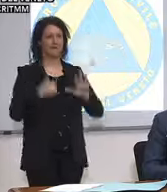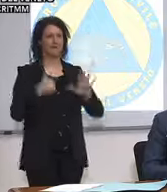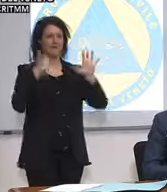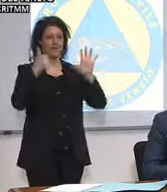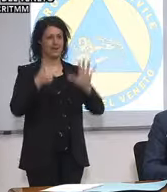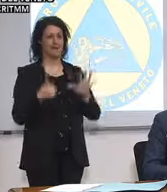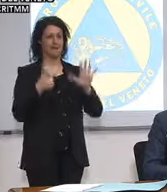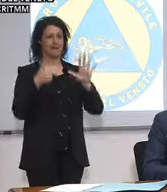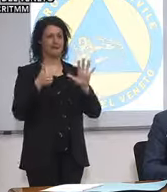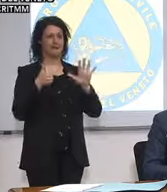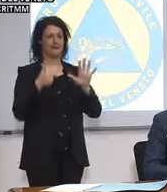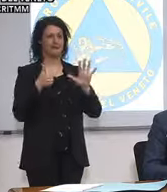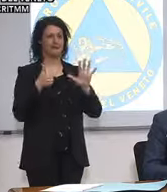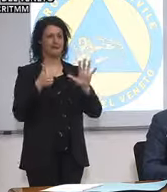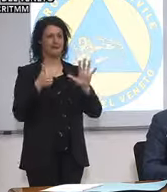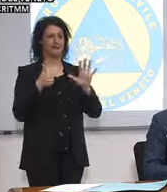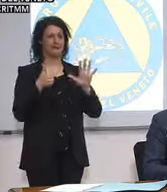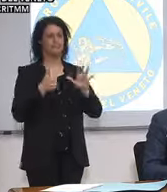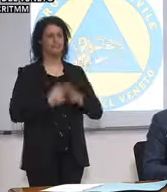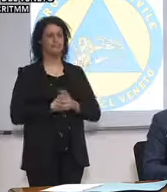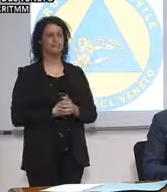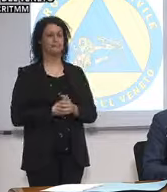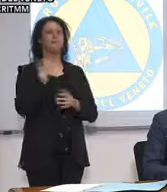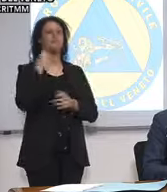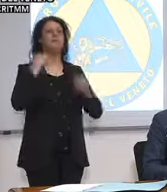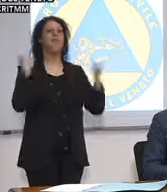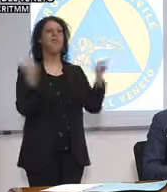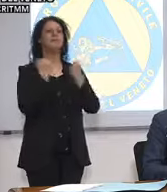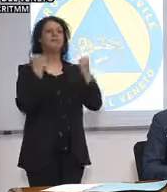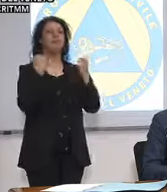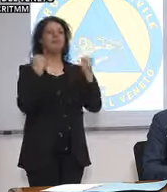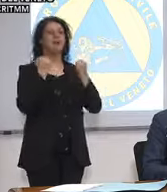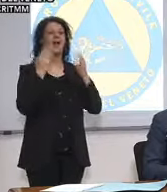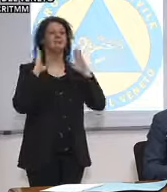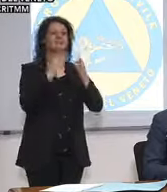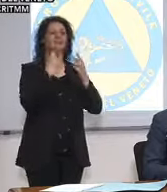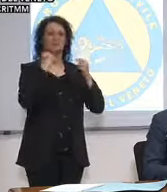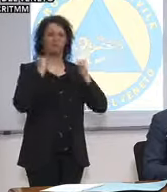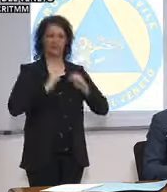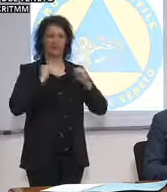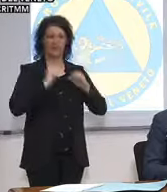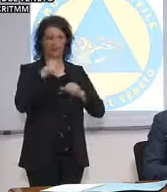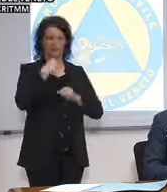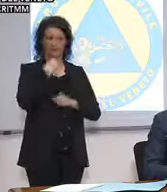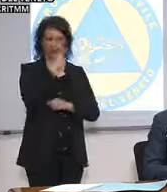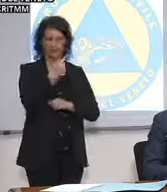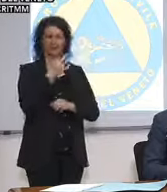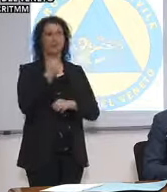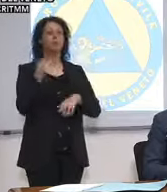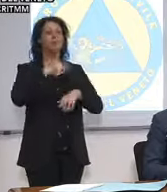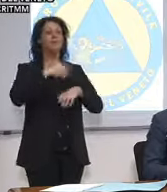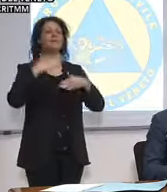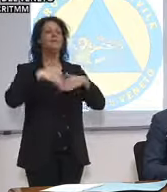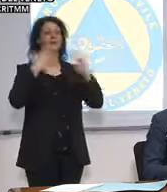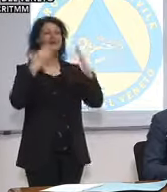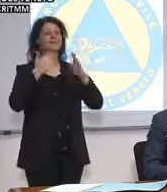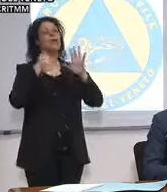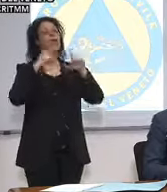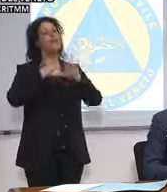le attività che riguardano i cittadini, le attività poi capirete quali poi vi dico, e da domani mattina alle 6 per